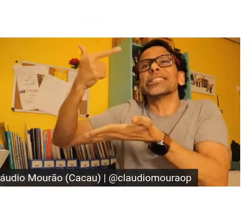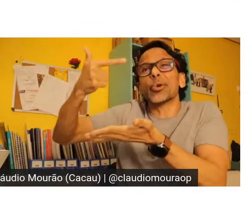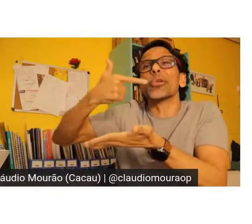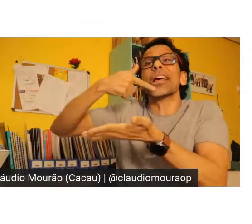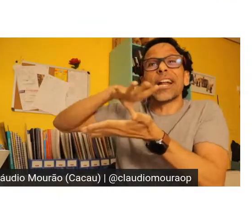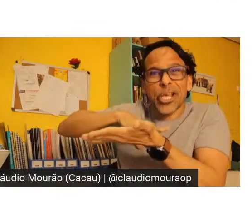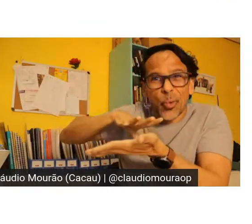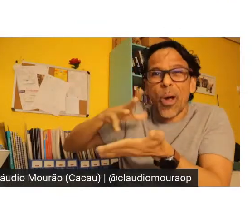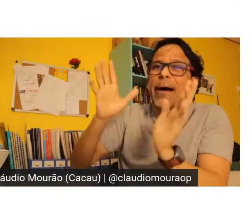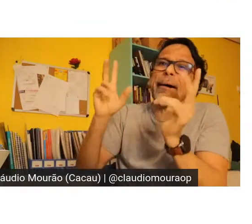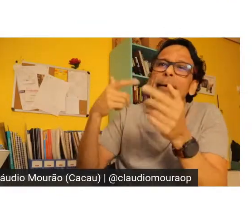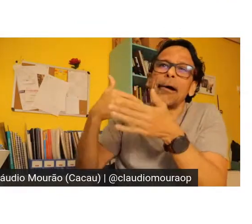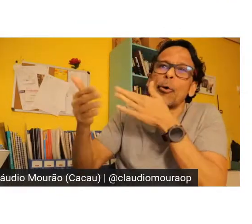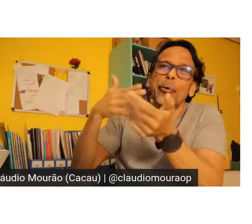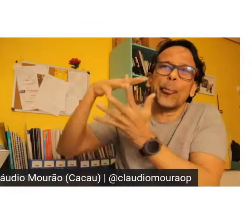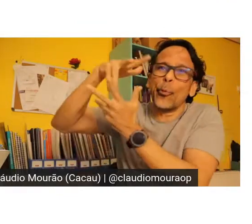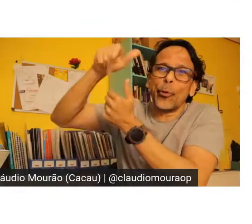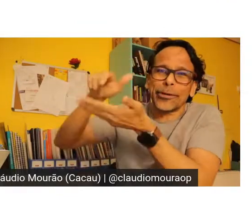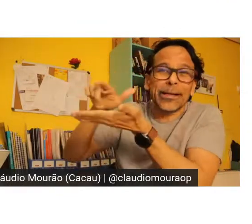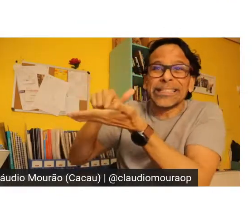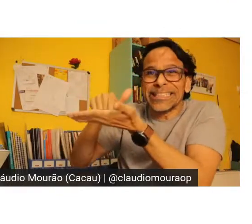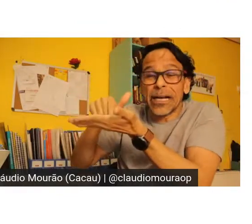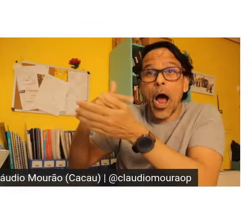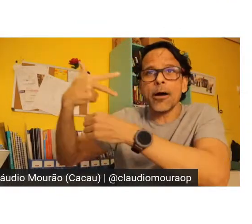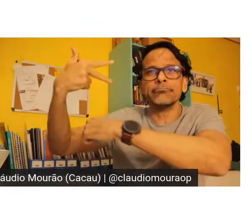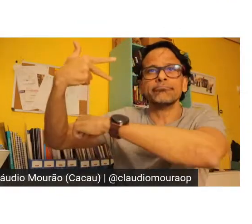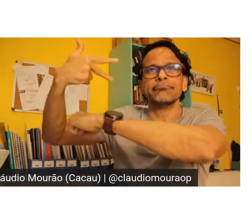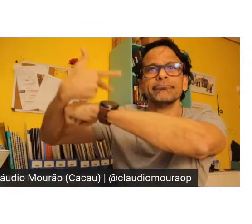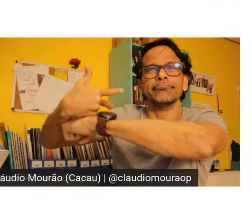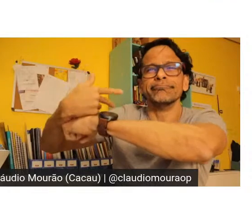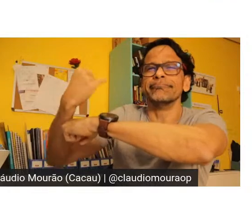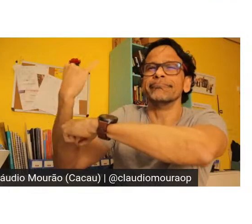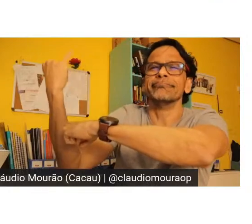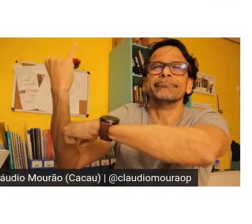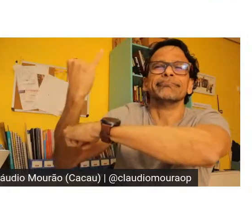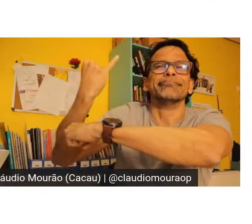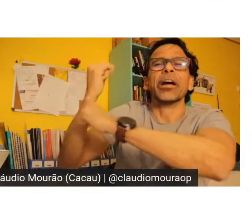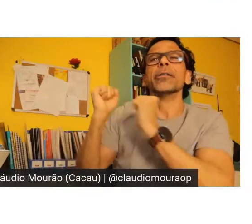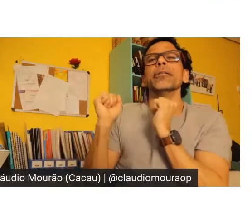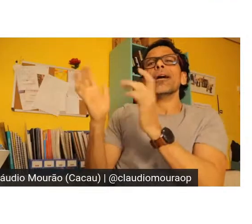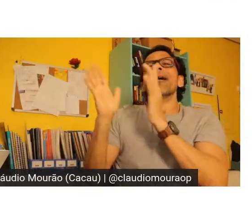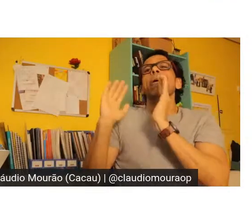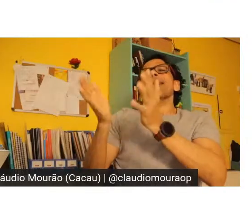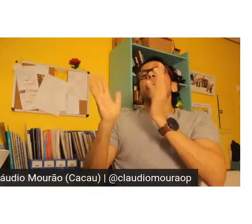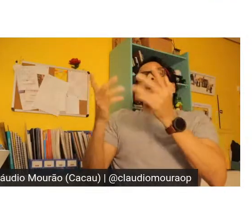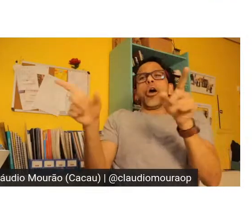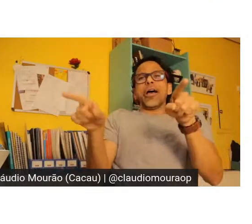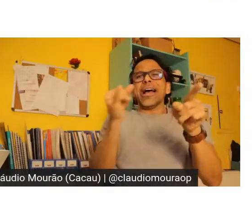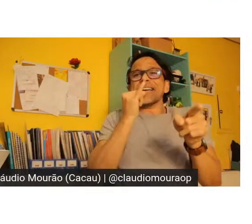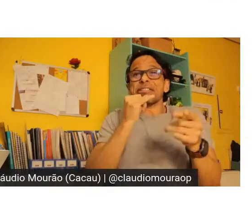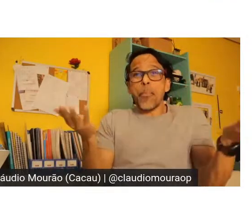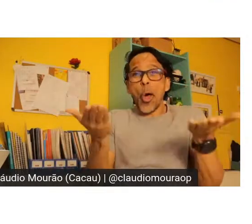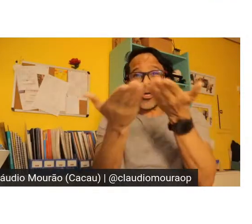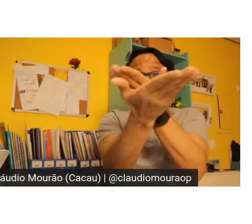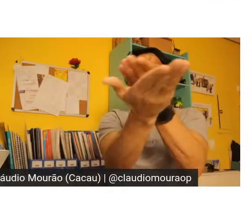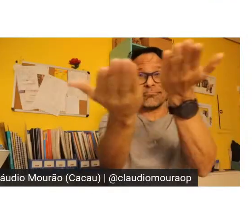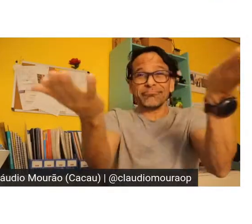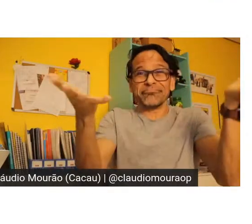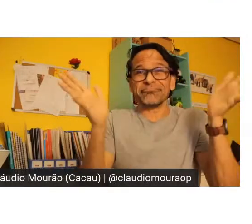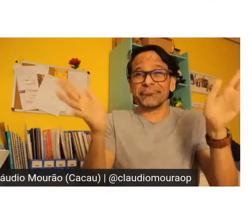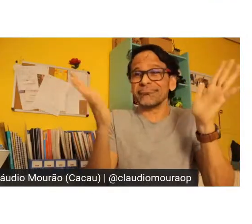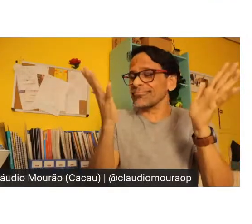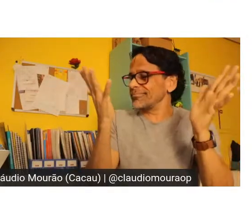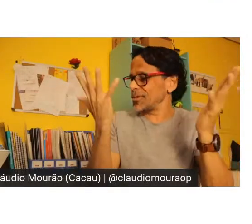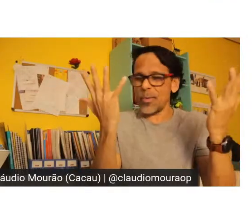rapaz dependendo de cada geração iniciou-se em processo de registro e